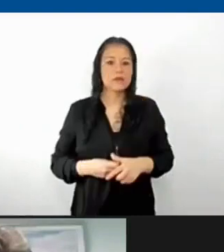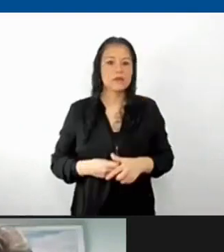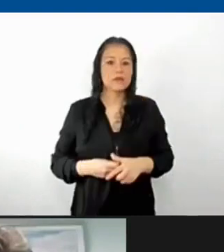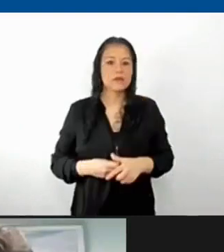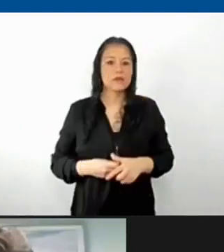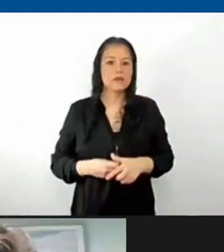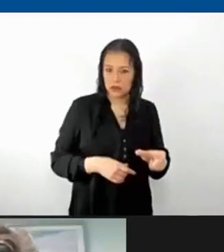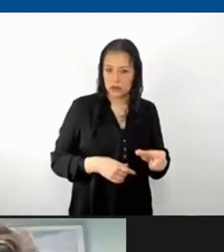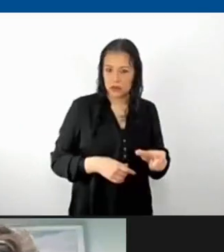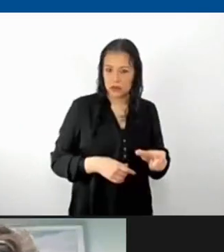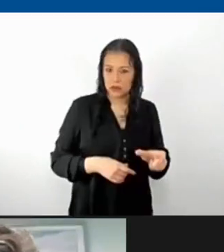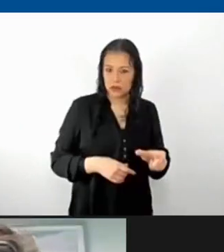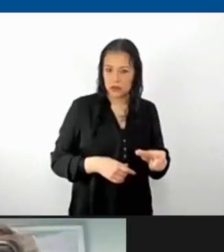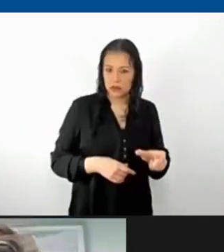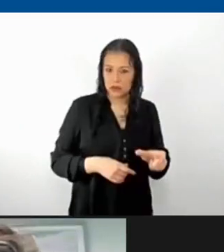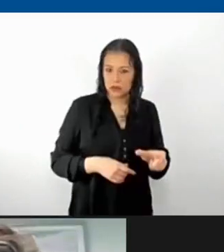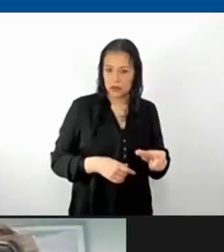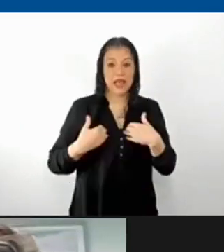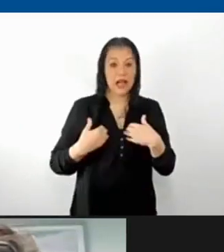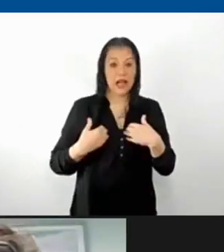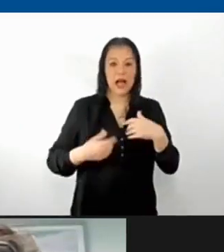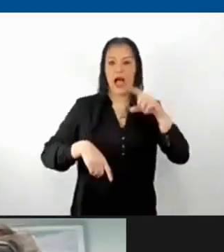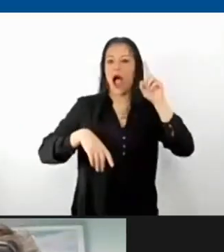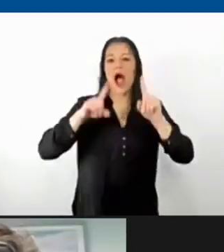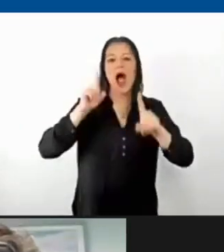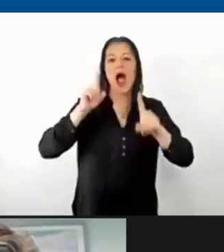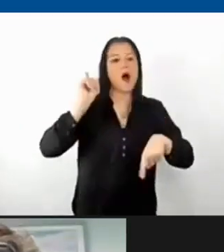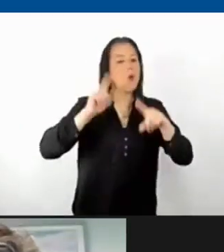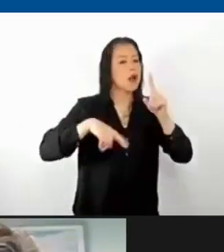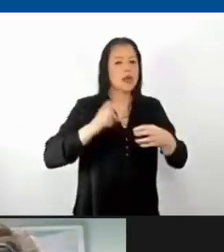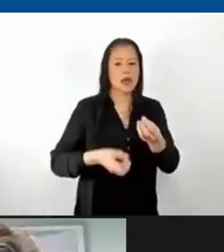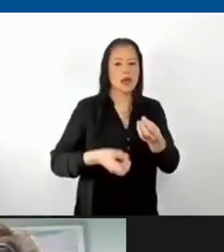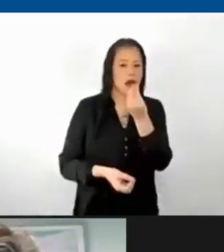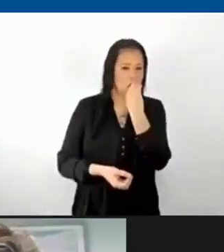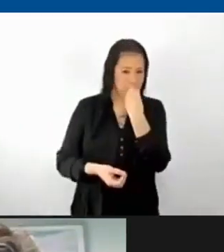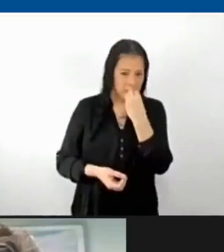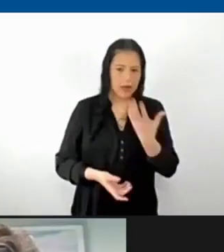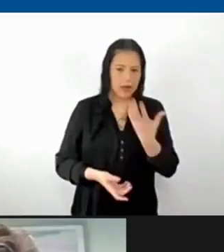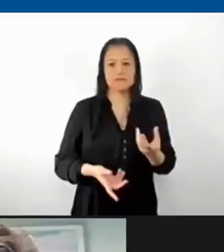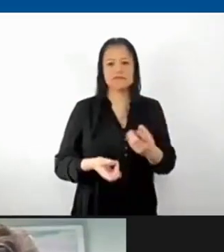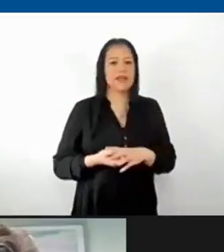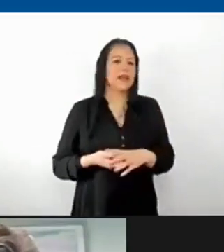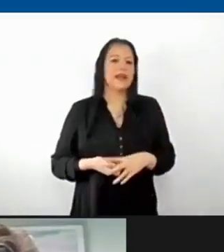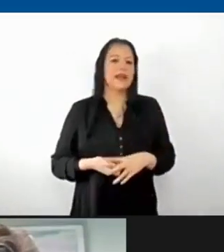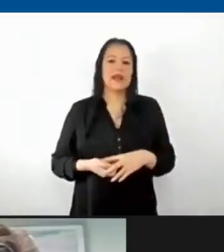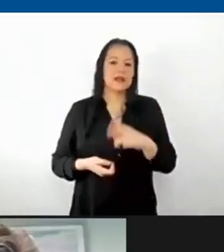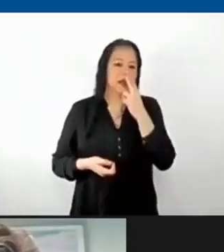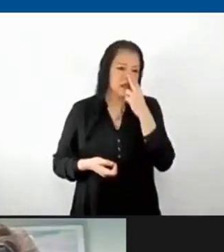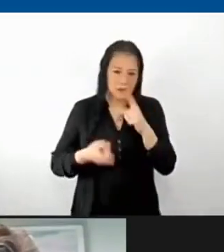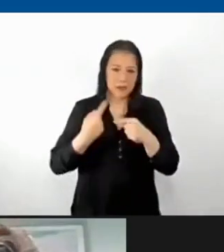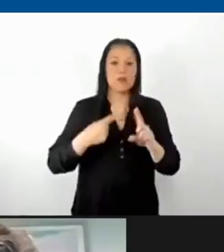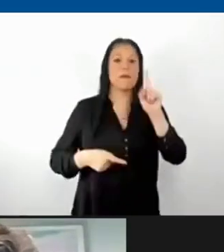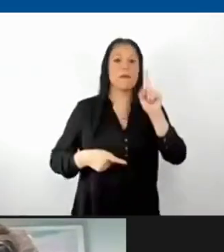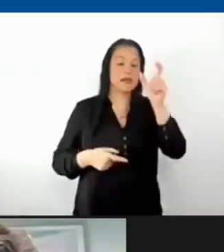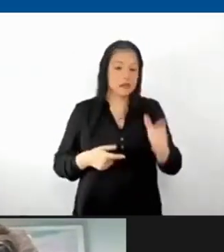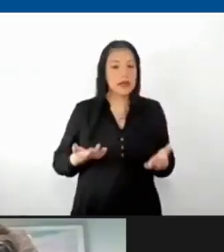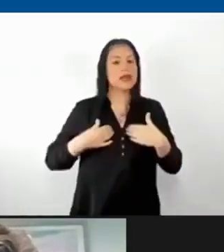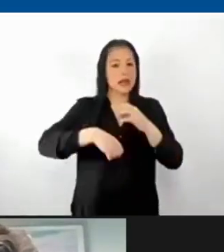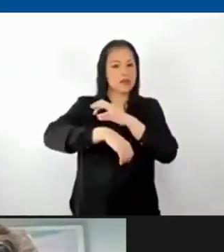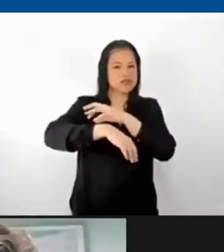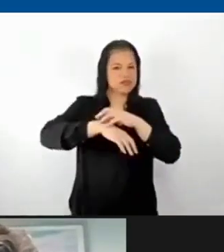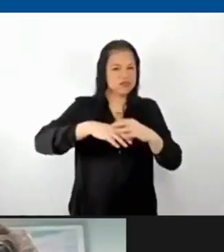persona que tenga alergia a cualquier tipo de comida, marisco, chancho, una persona que tenga alergia